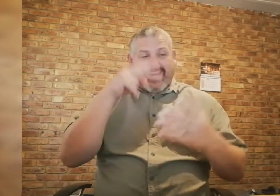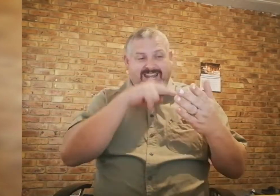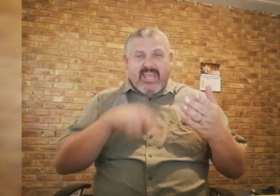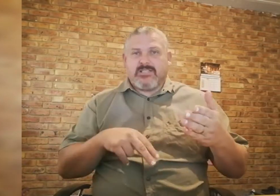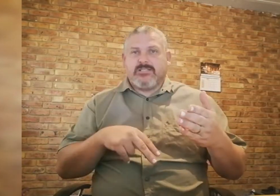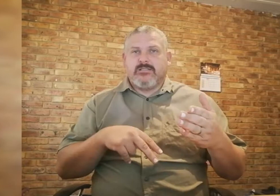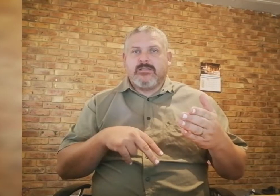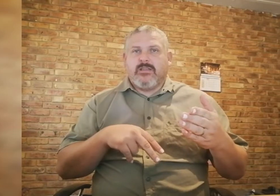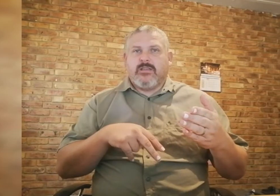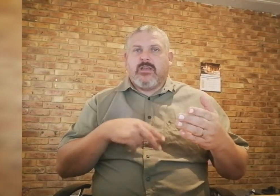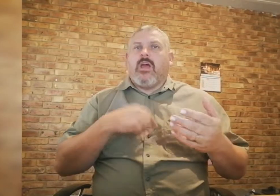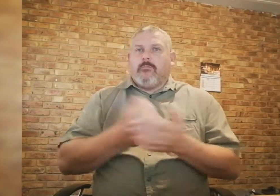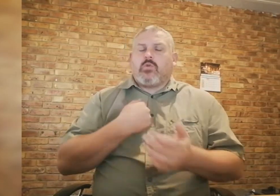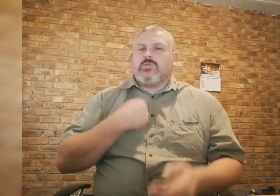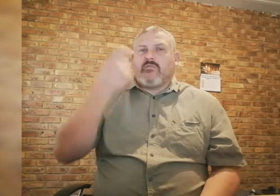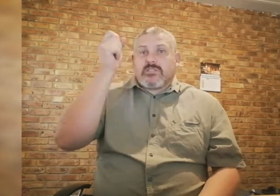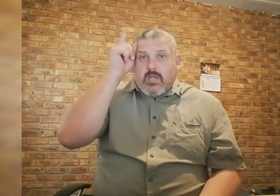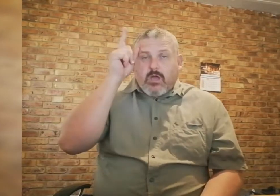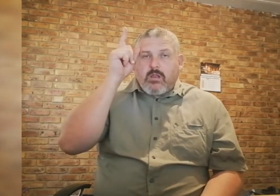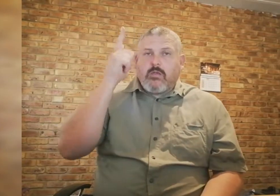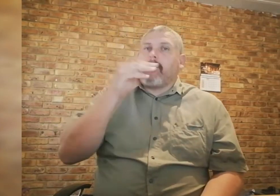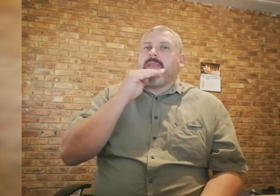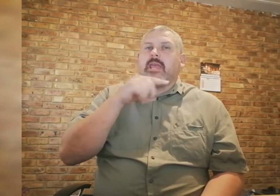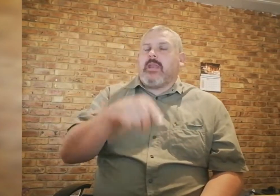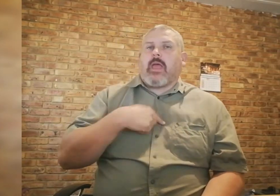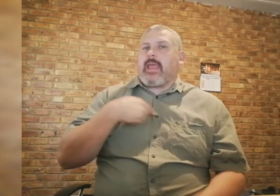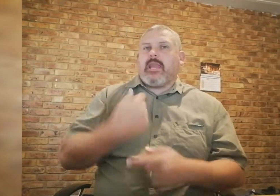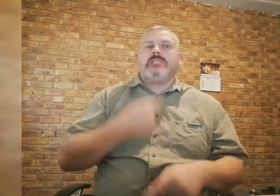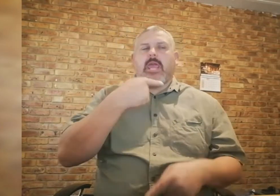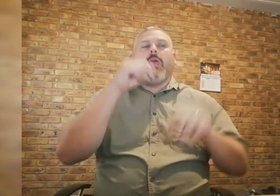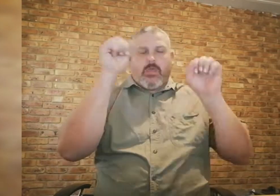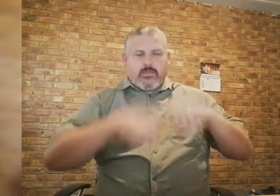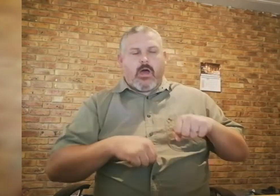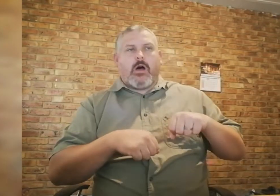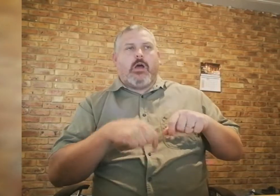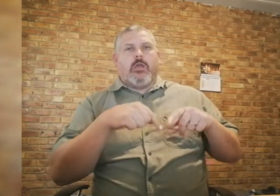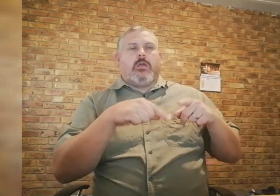het lees, moet ons verstaan, wat beteken dit. Ek kan nie sê, ja,